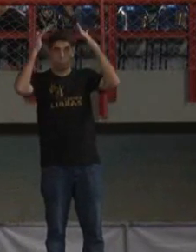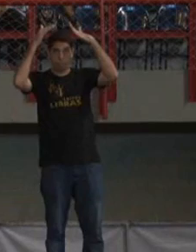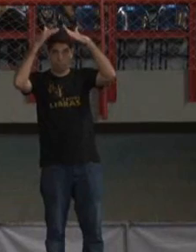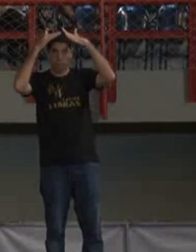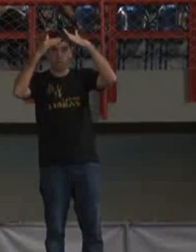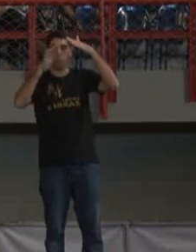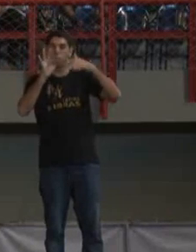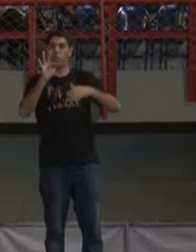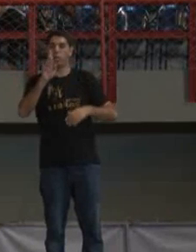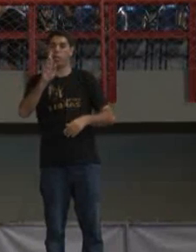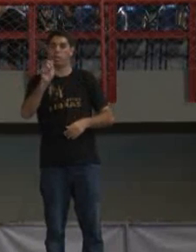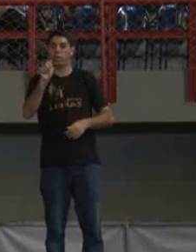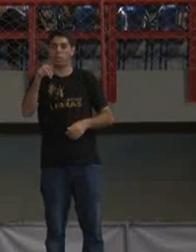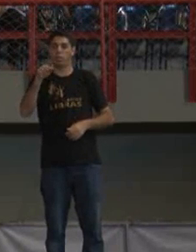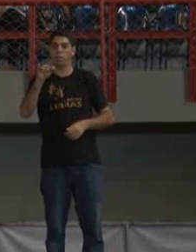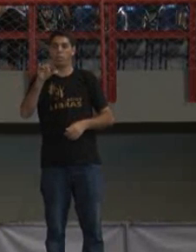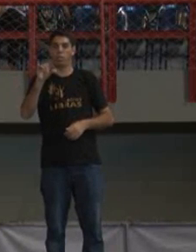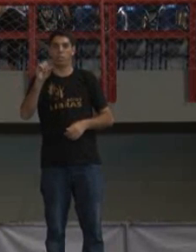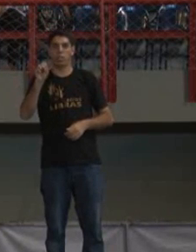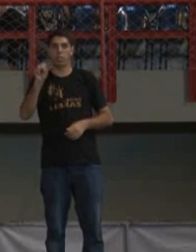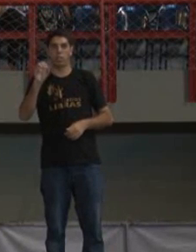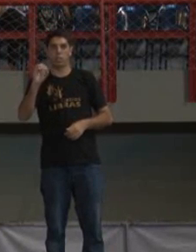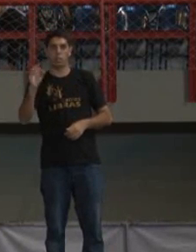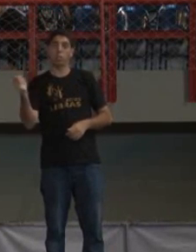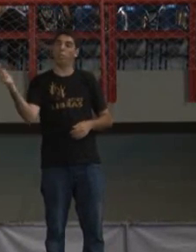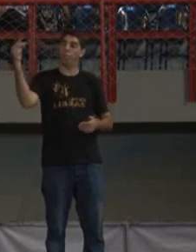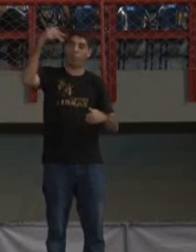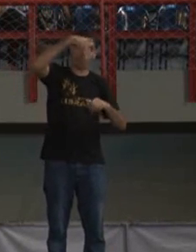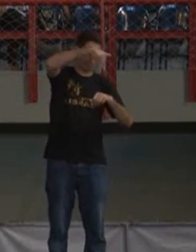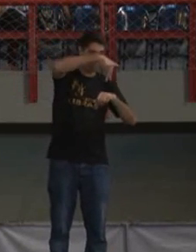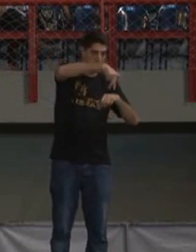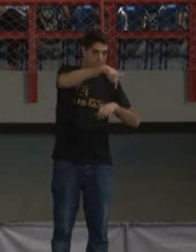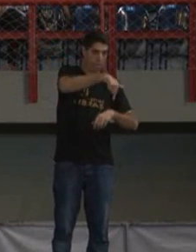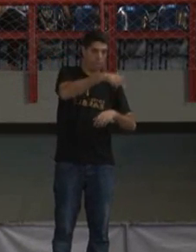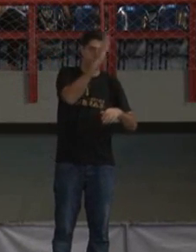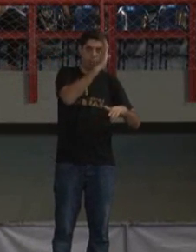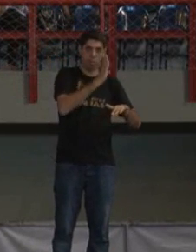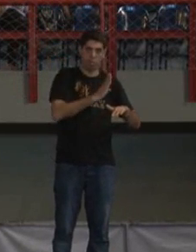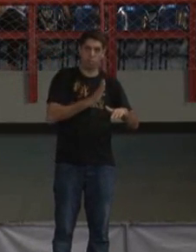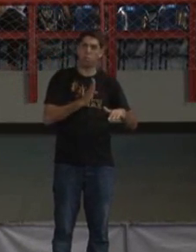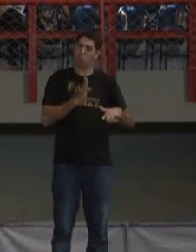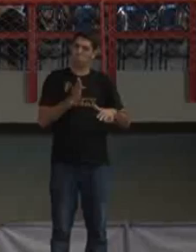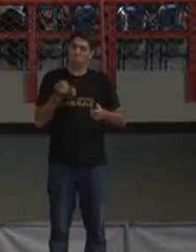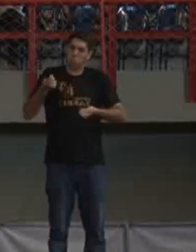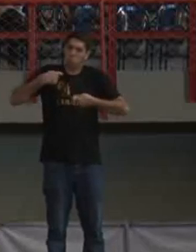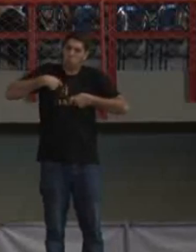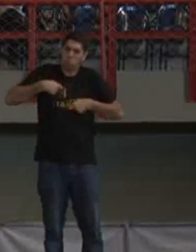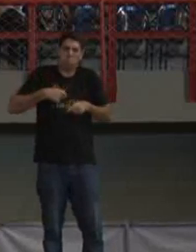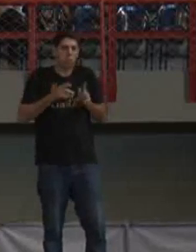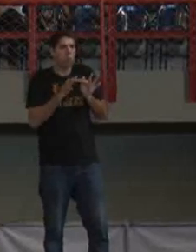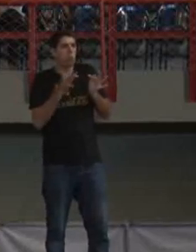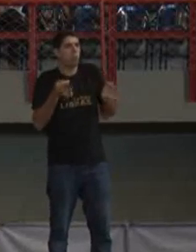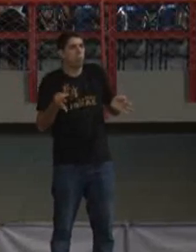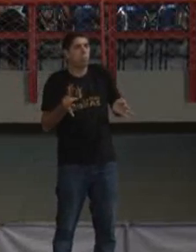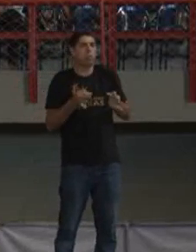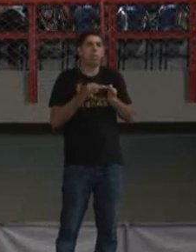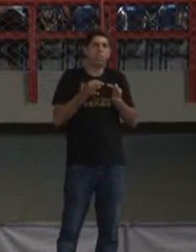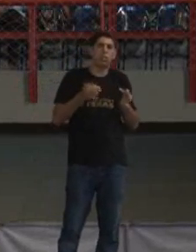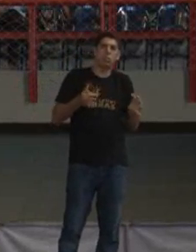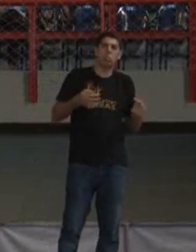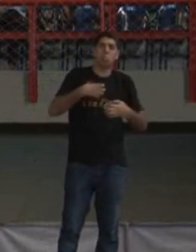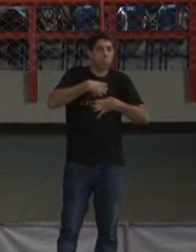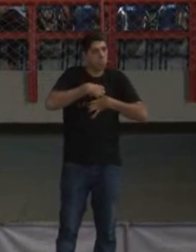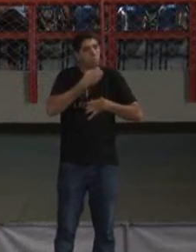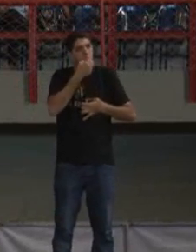Brasil, foi embora hoje, e trouxe um recado de muita humildade, de muita sensibilidade, mas não é disso exatamente que eu quero